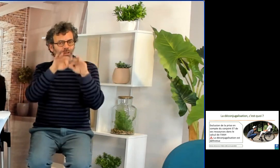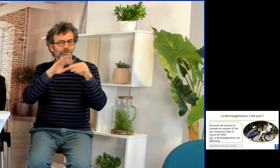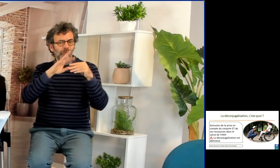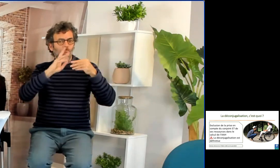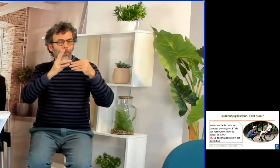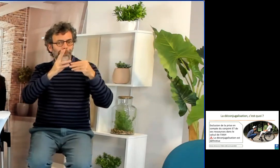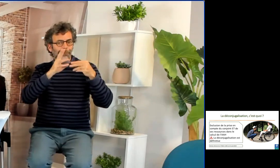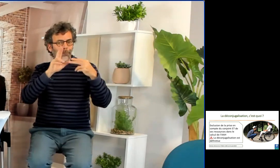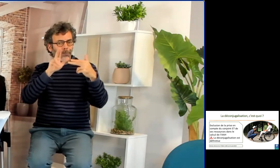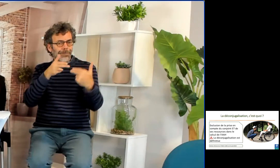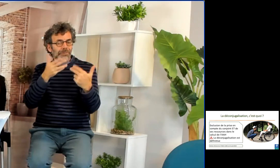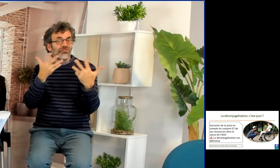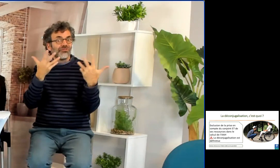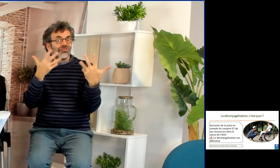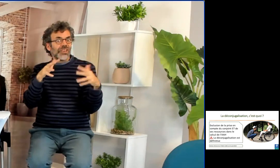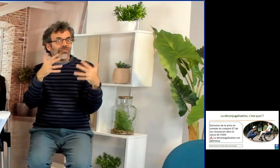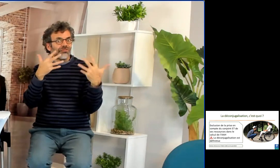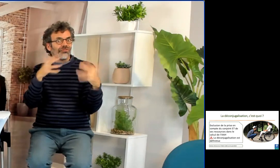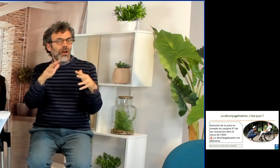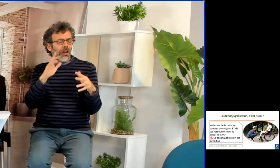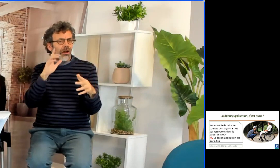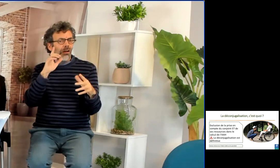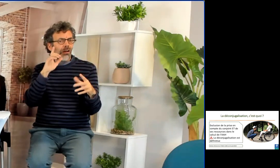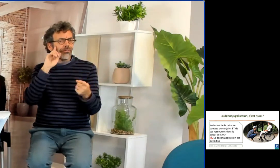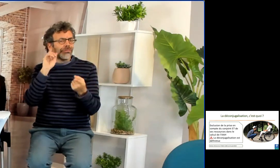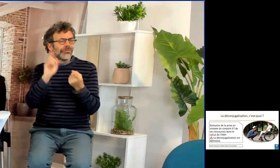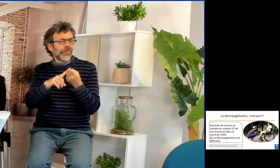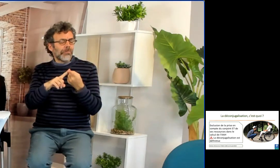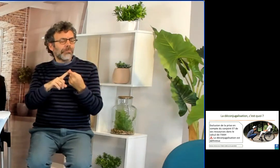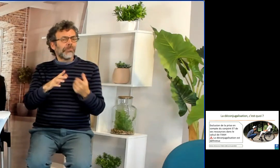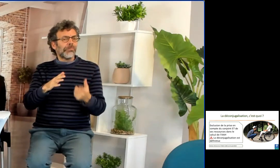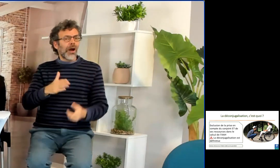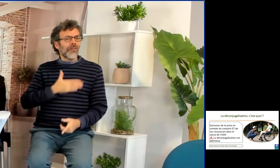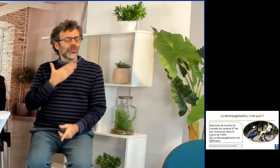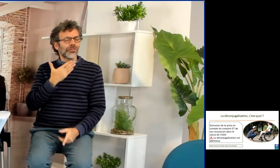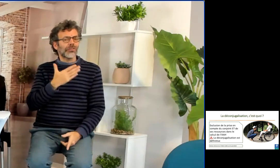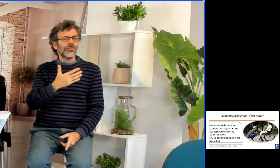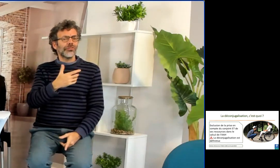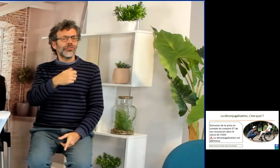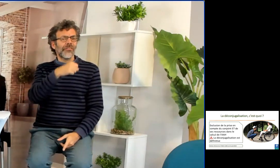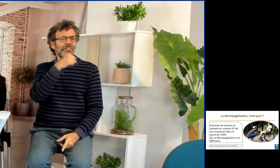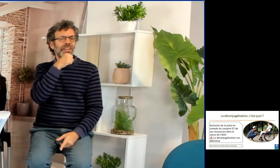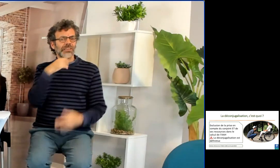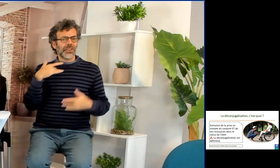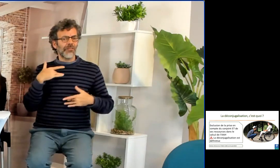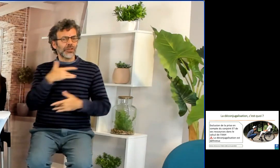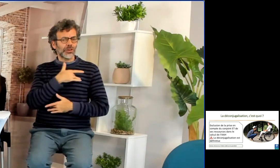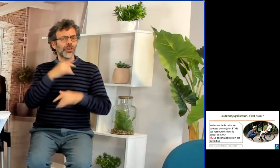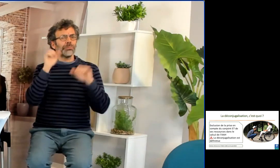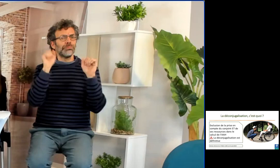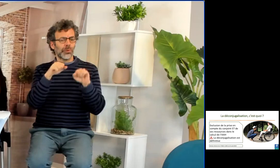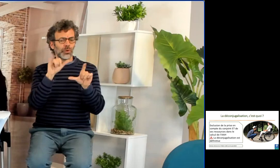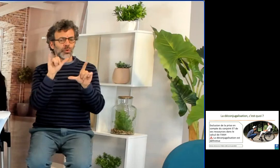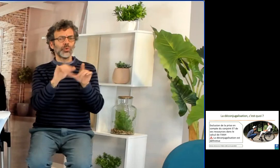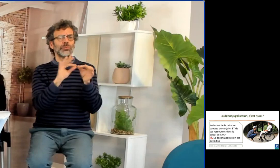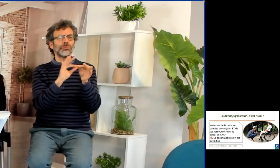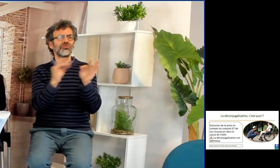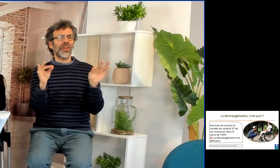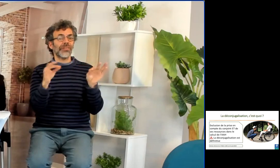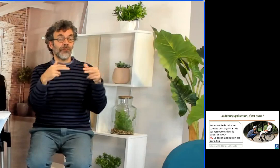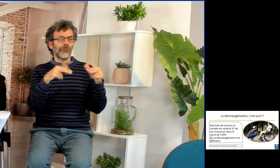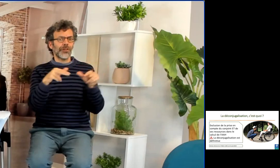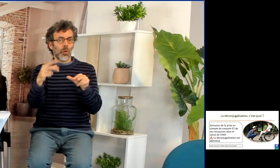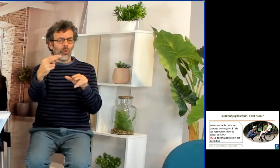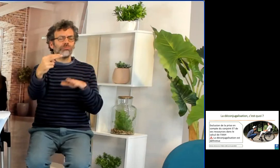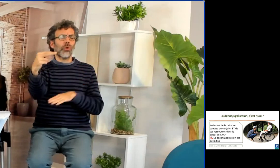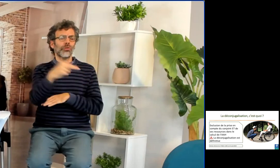vieillesse et invalidité et que celui-ci est disponible sur notre chaîne YouTube de la Cave de l'Aude. Mais n'oublions pas, et